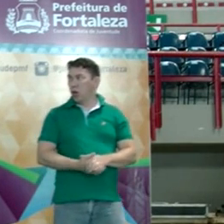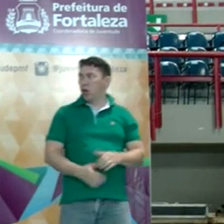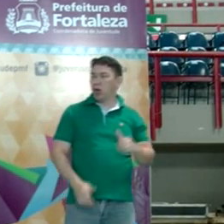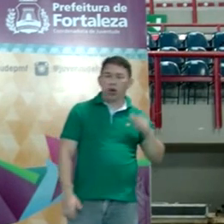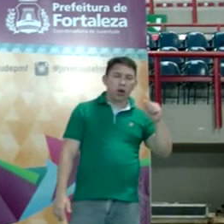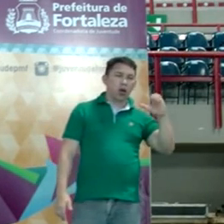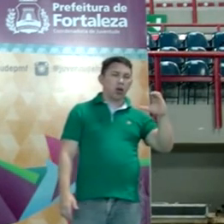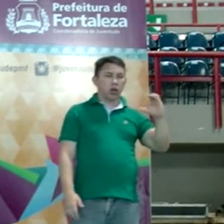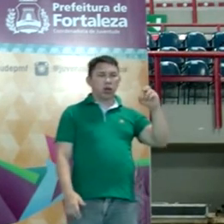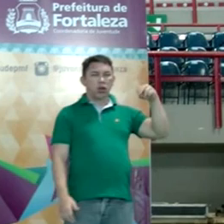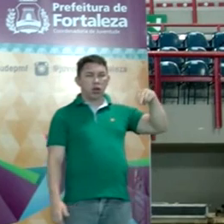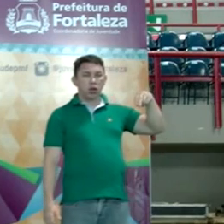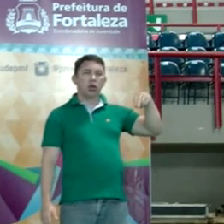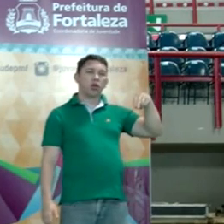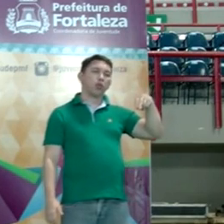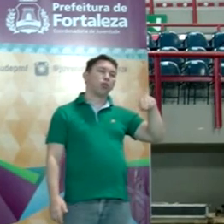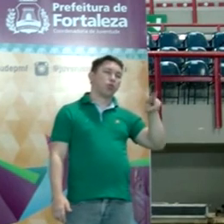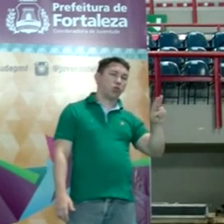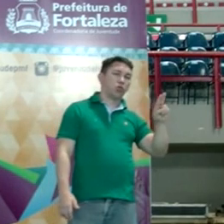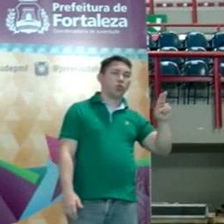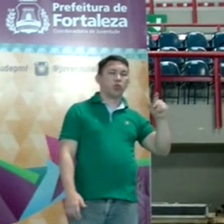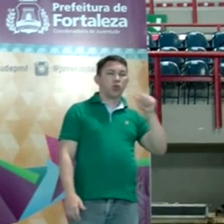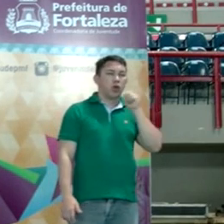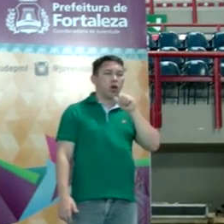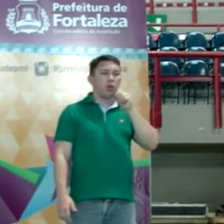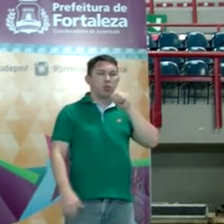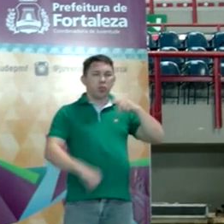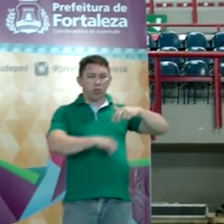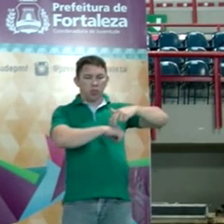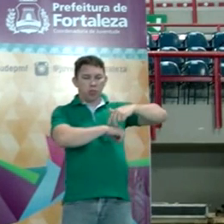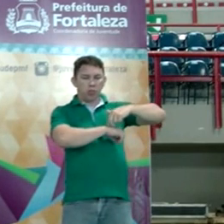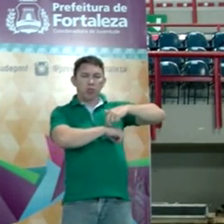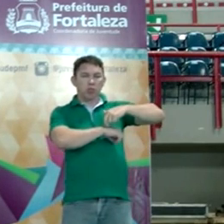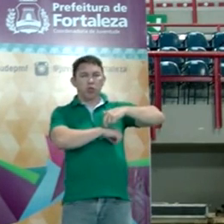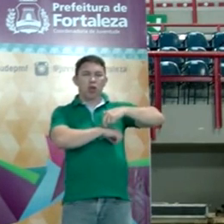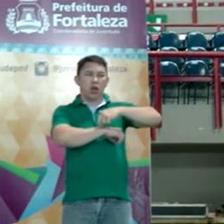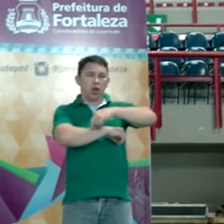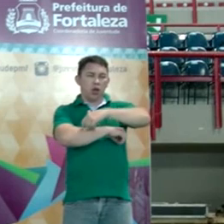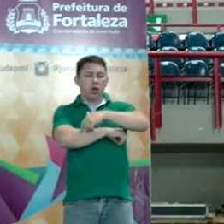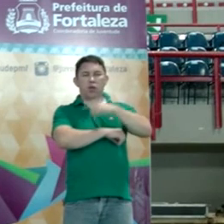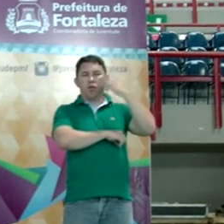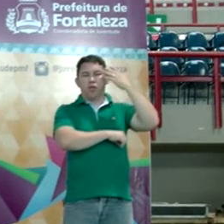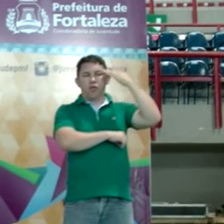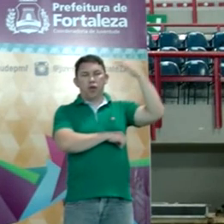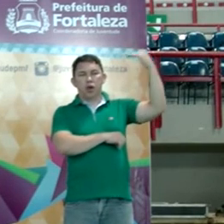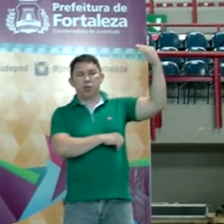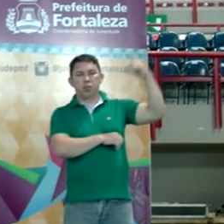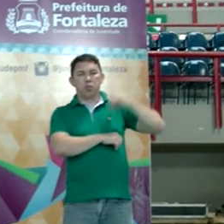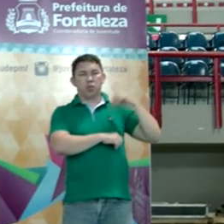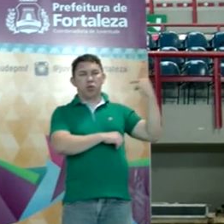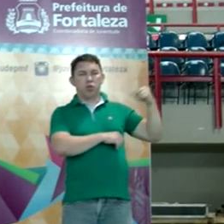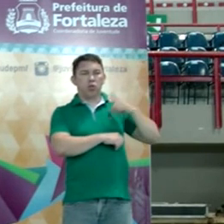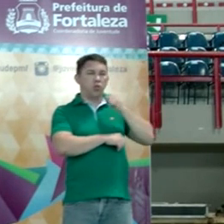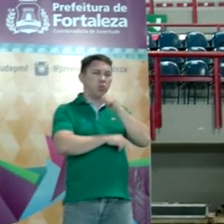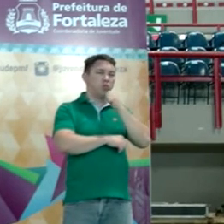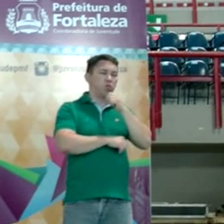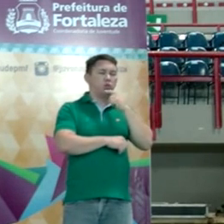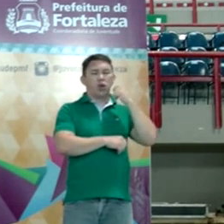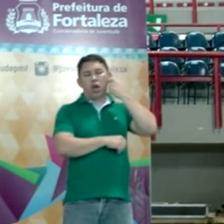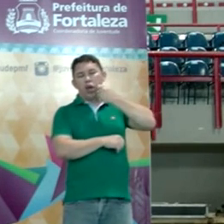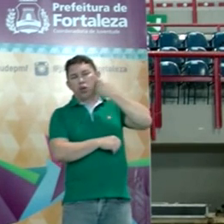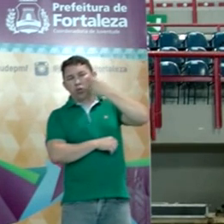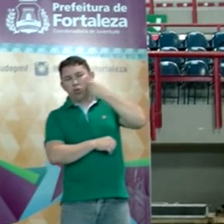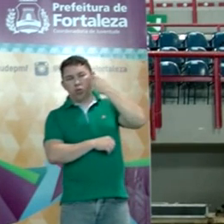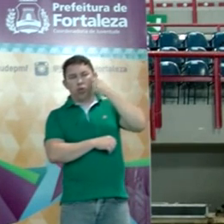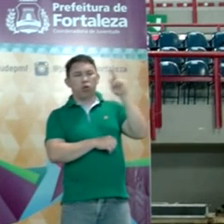vocês já tenham visto, é a Angelina Jolie, né? Aquela atriz de Hollywood, que faz um trabalho muito bonito com os